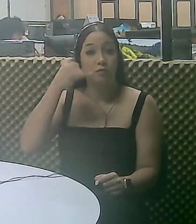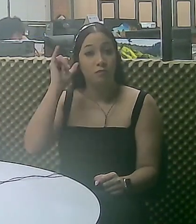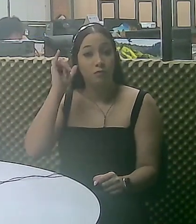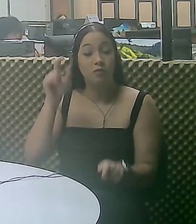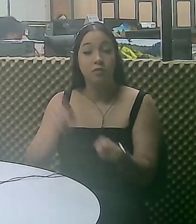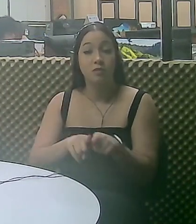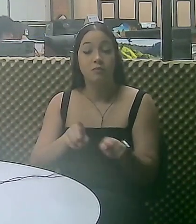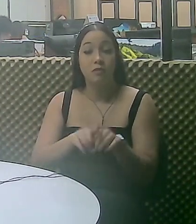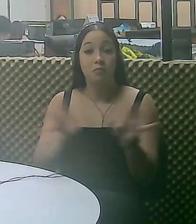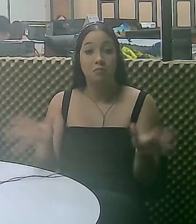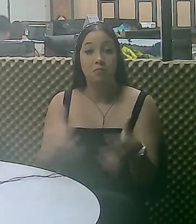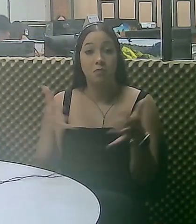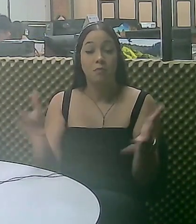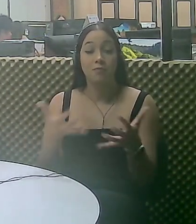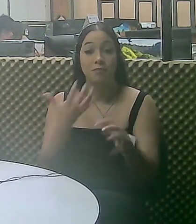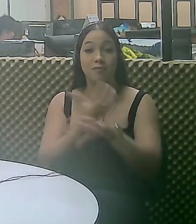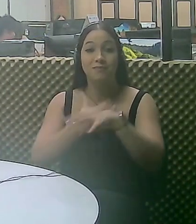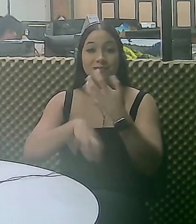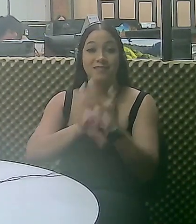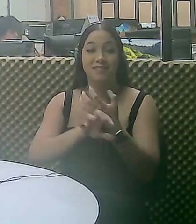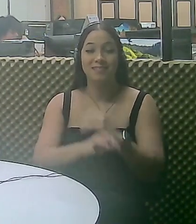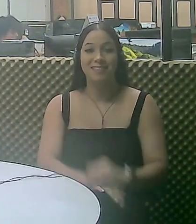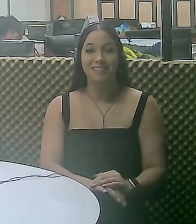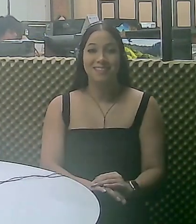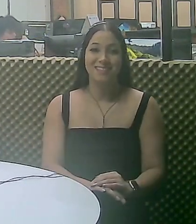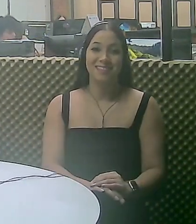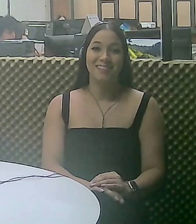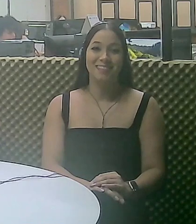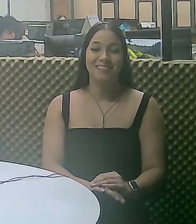das plantas e meio ambiente.